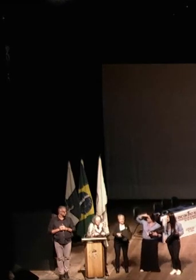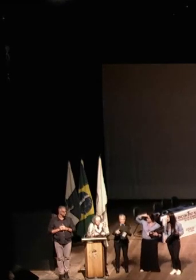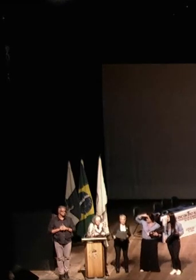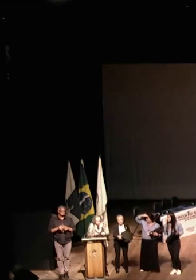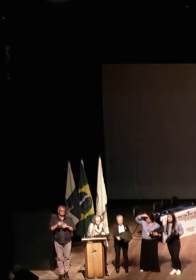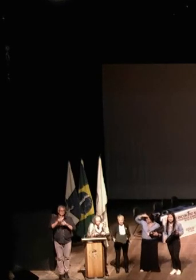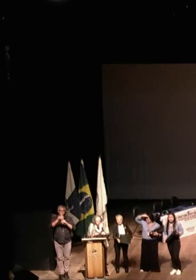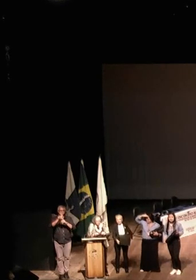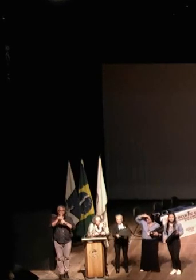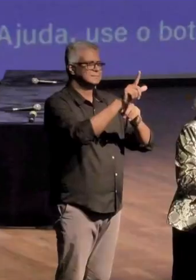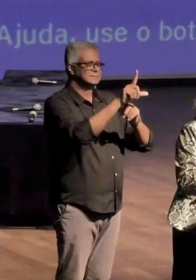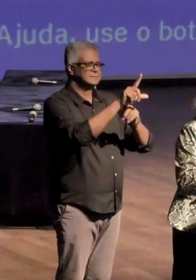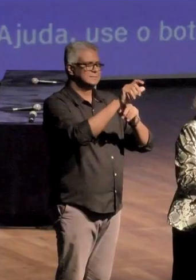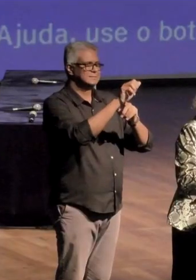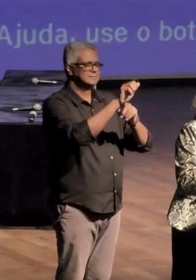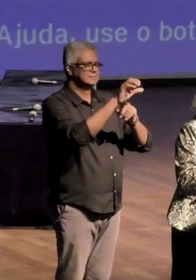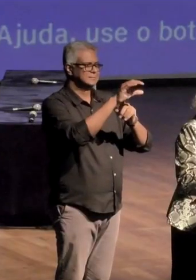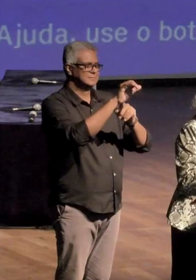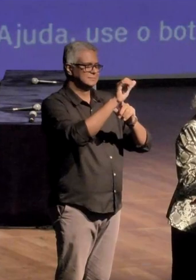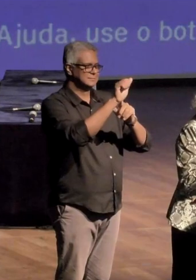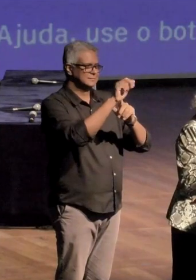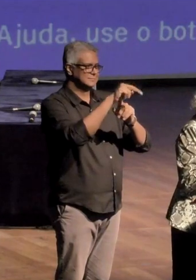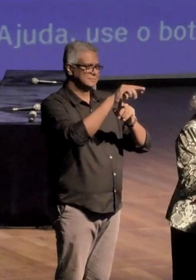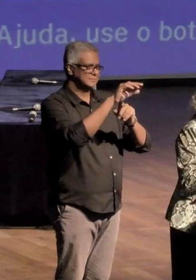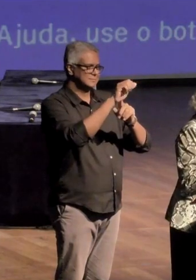glaciana Barbosa 2198